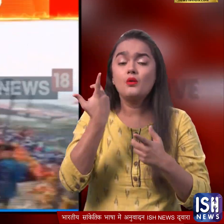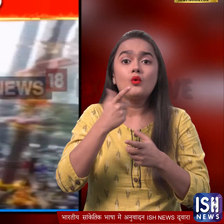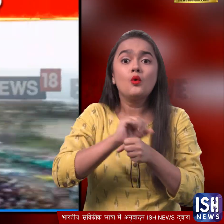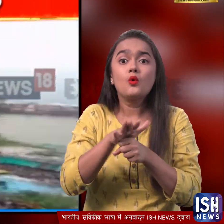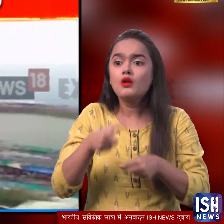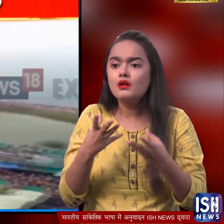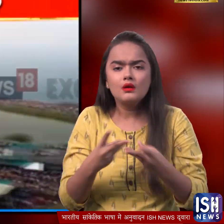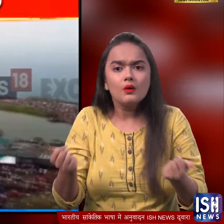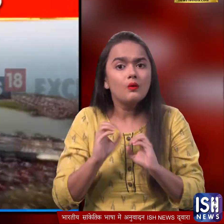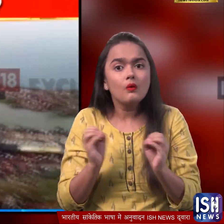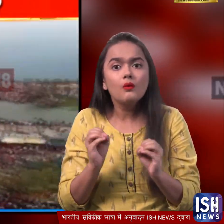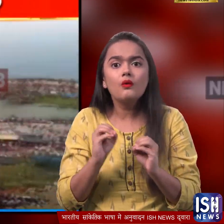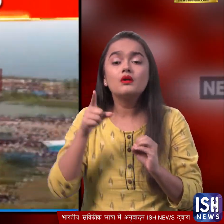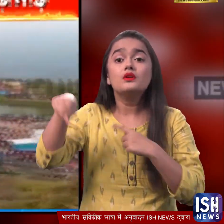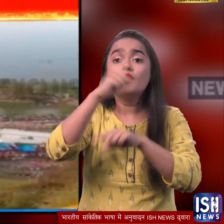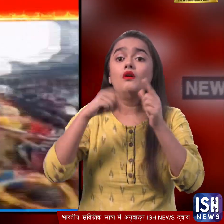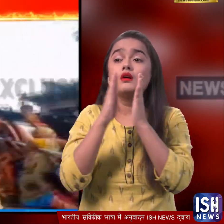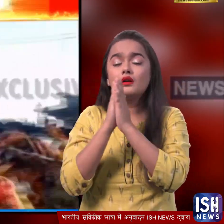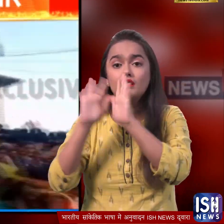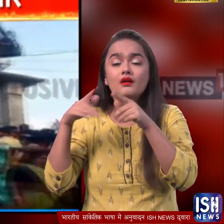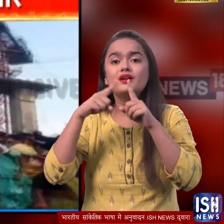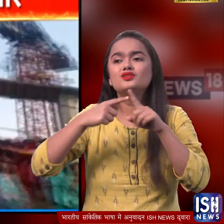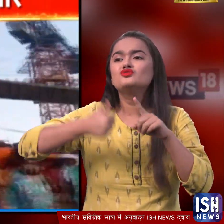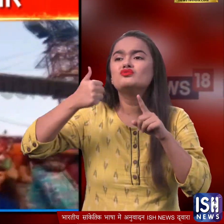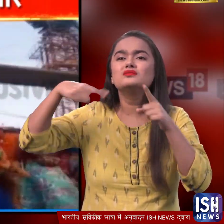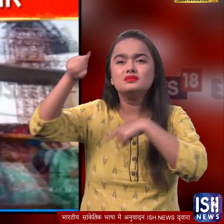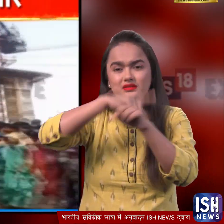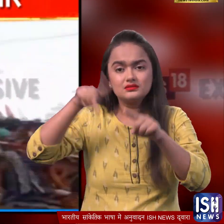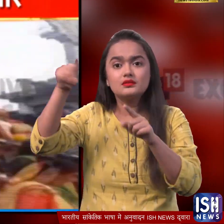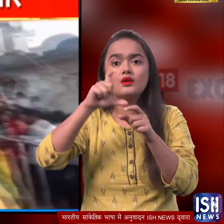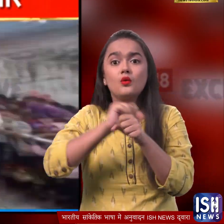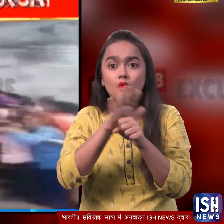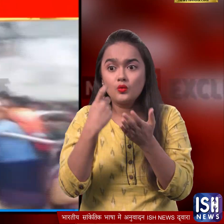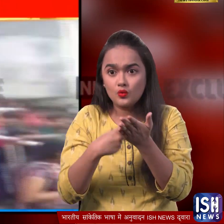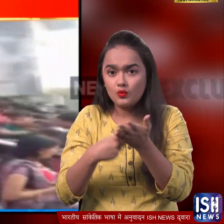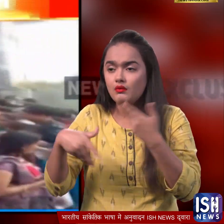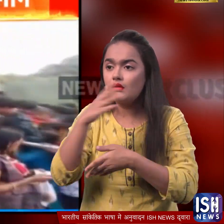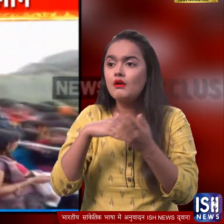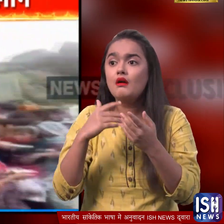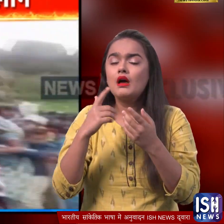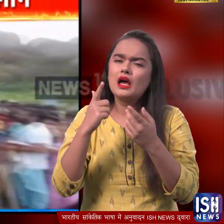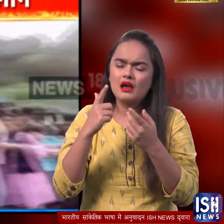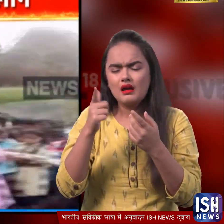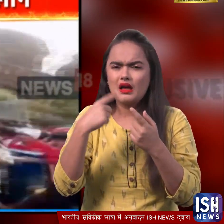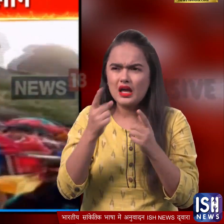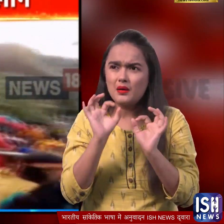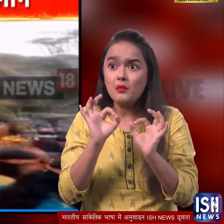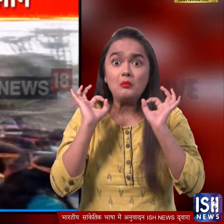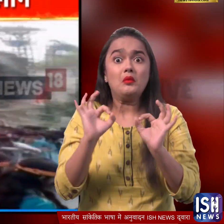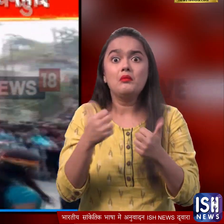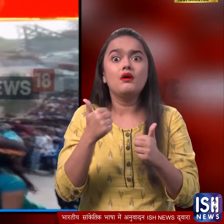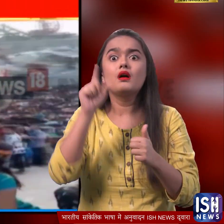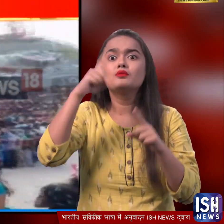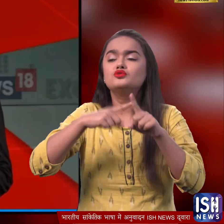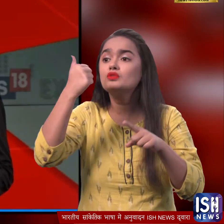क्योंकि कोरोना का खतरा अभी टला नहीं है, इसलिए पावागढ़ मंदिर ट्रस्ट ने बचाव के सभी नियमों के पालन की हिदायत दी थी, लेकिन ट्रस्ट की अपील बेअसर